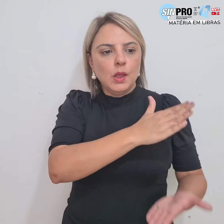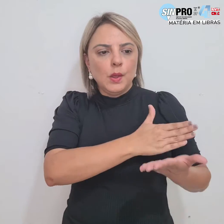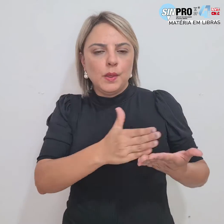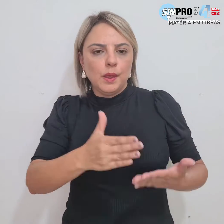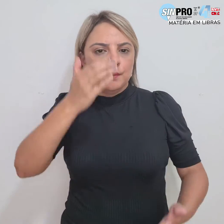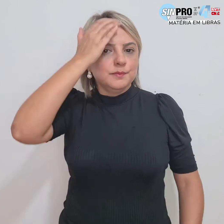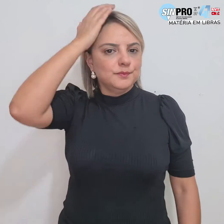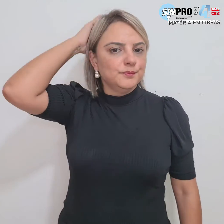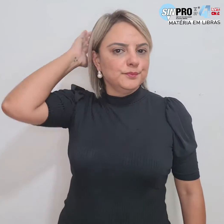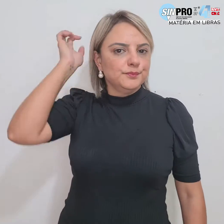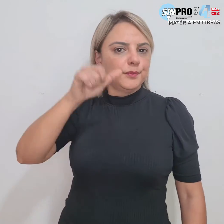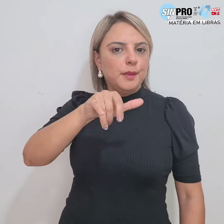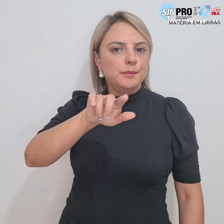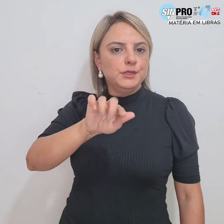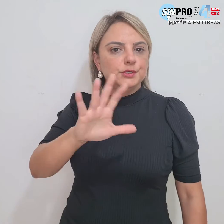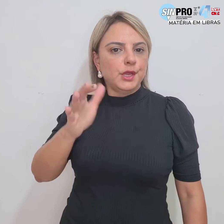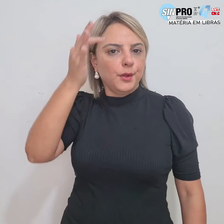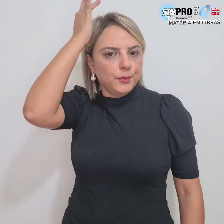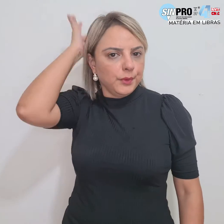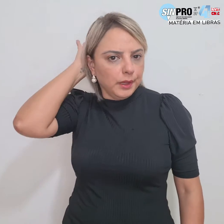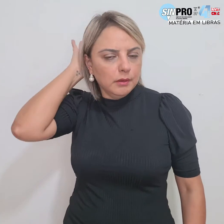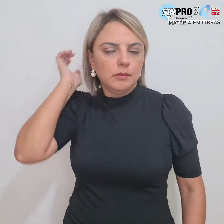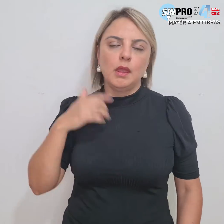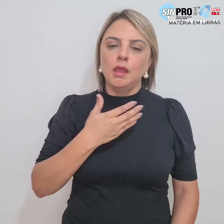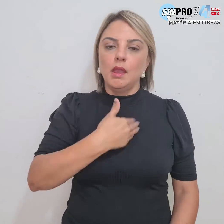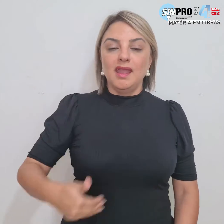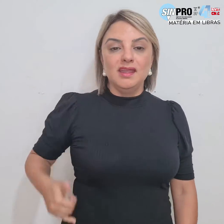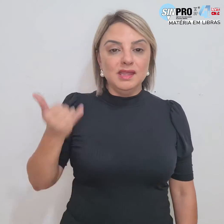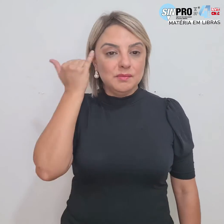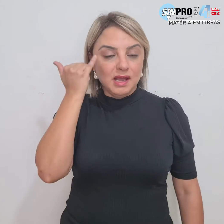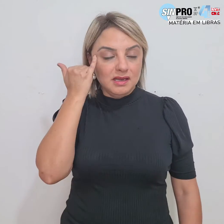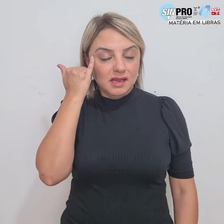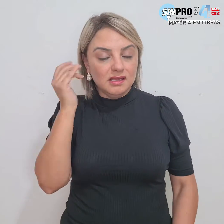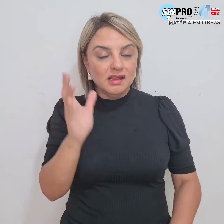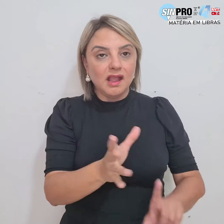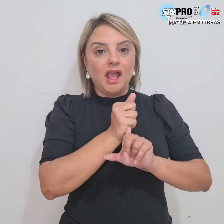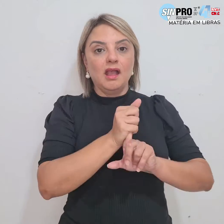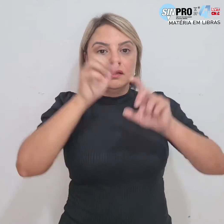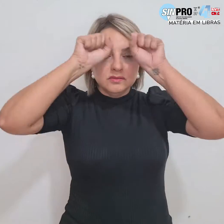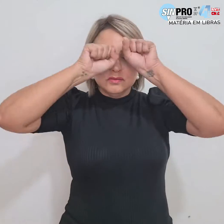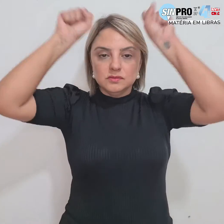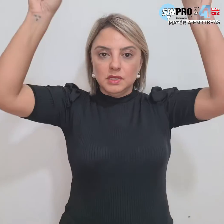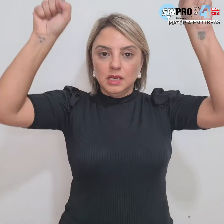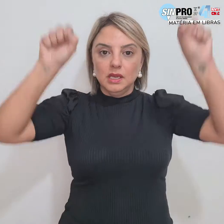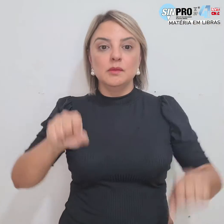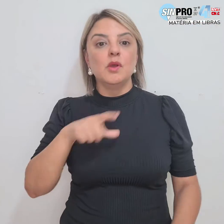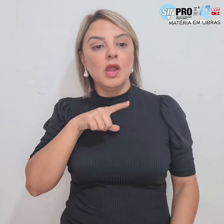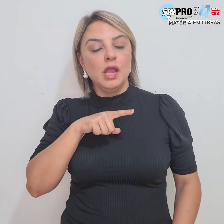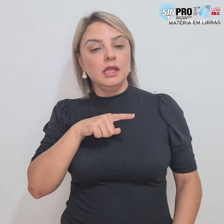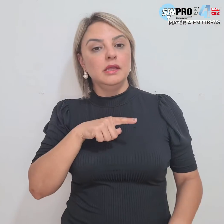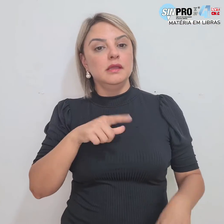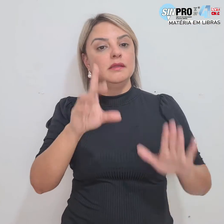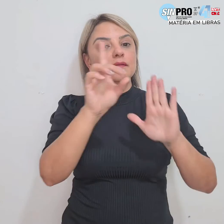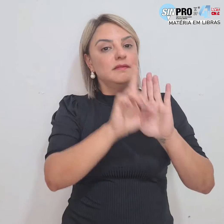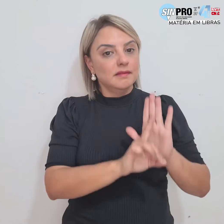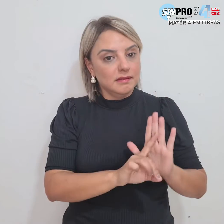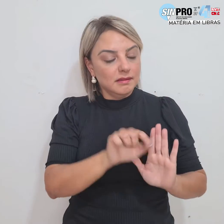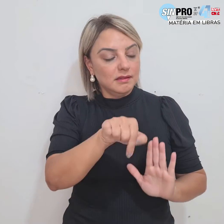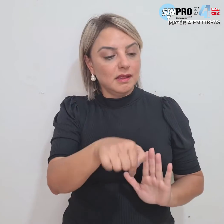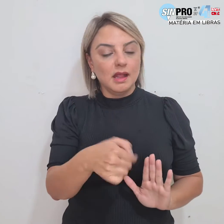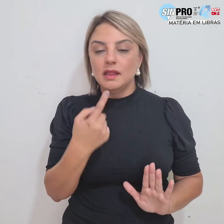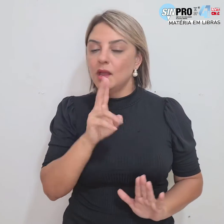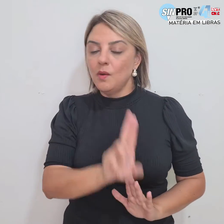federal desde o governo Michel Temer. No caso de ibanês, ele se apega a uma decisão do Supremo Tribunal Federal que